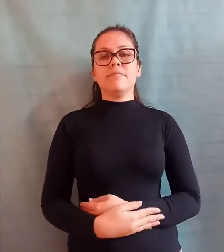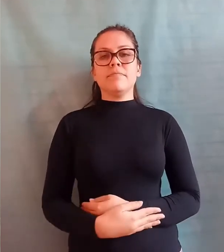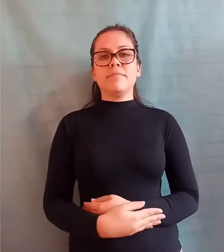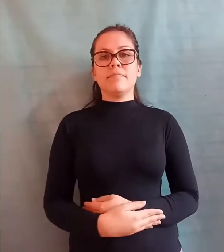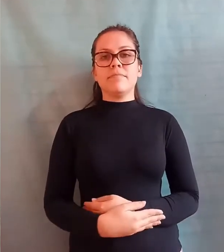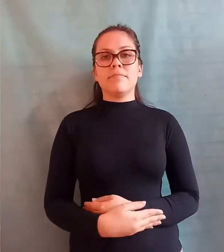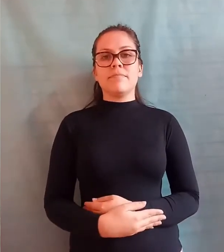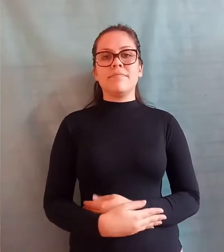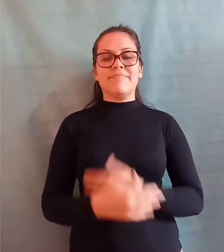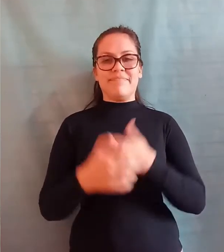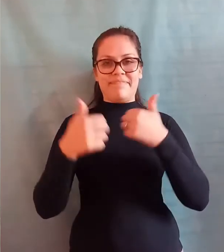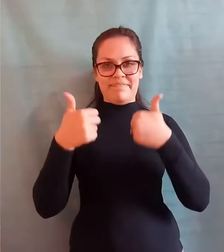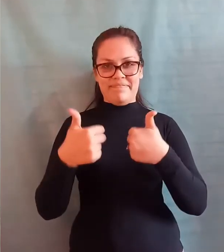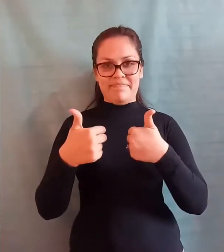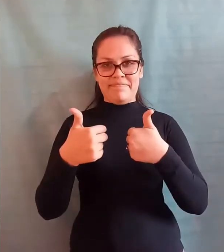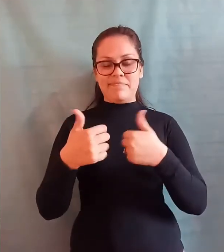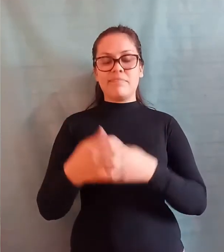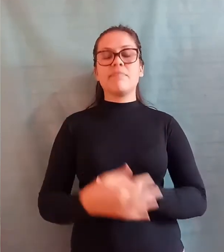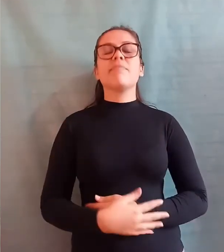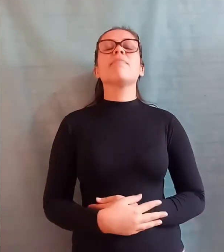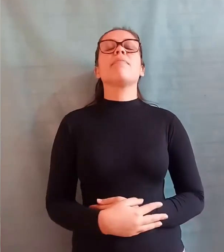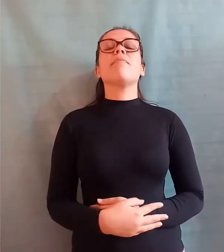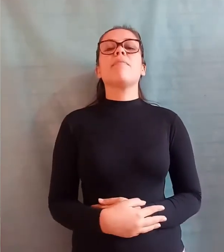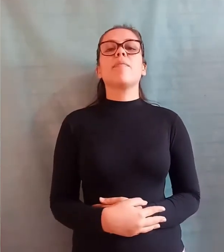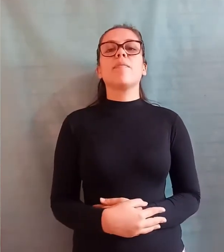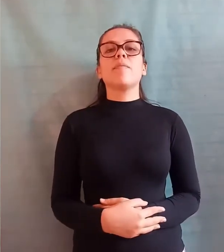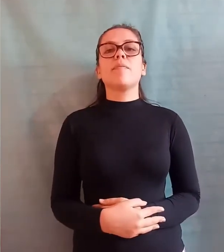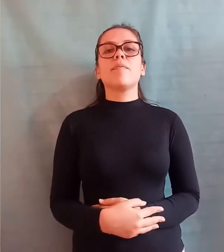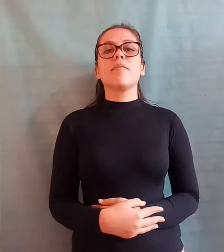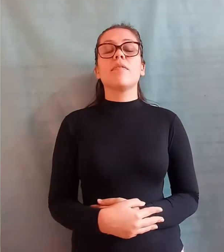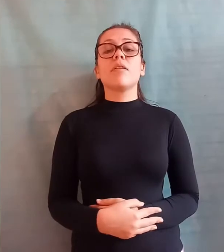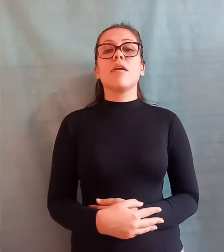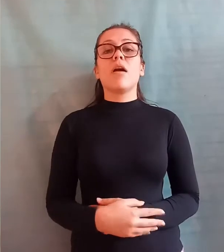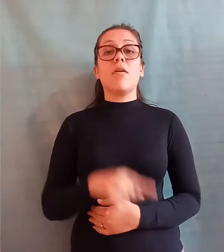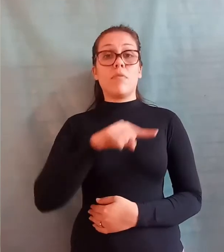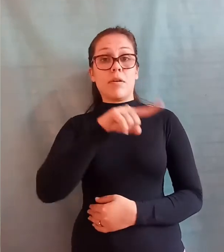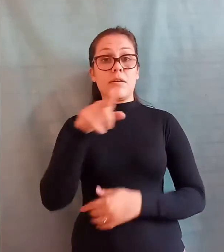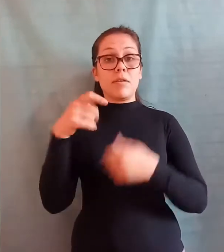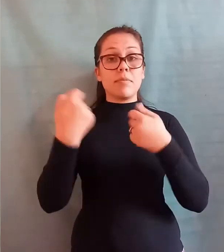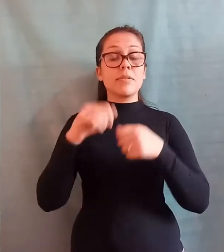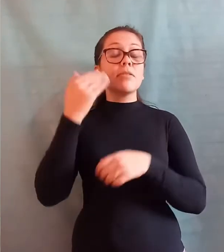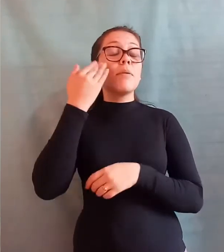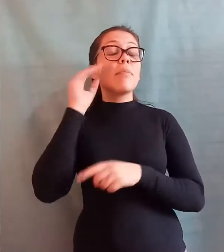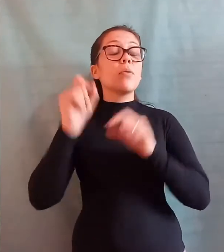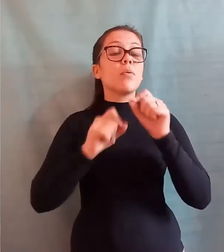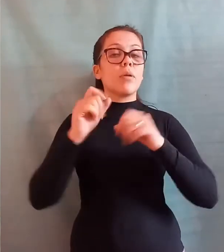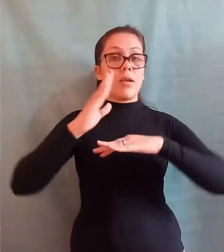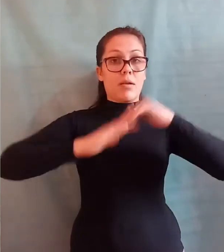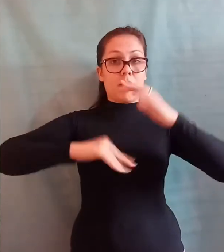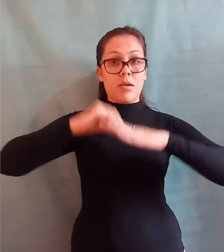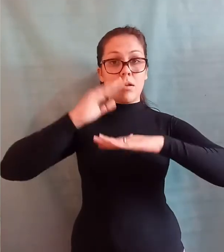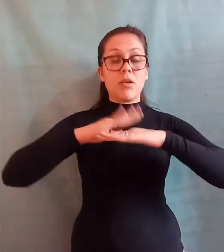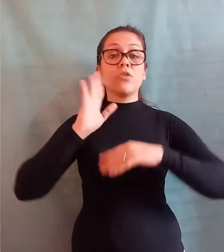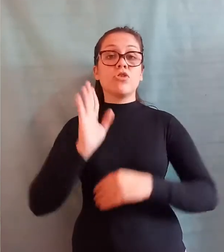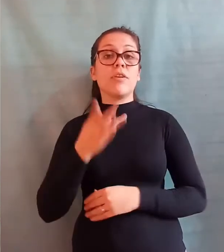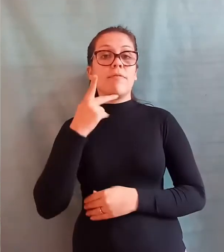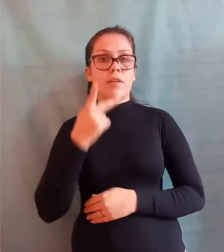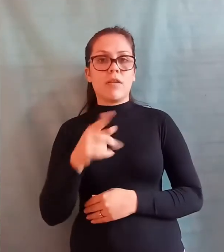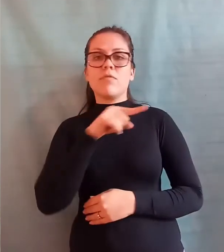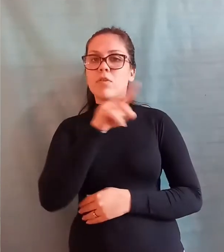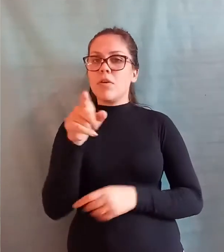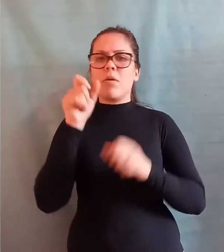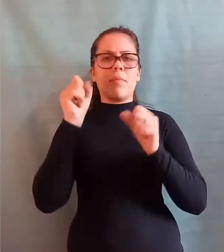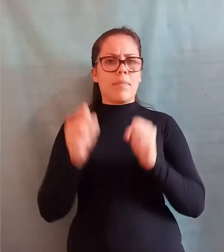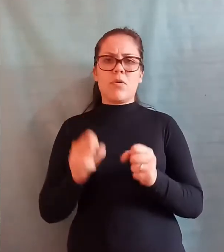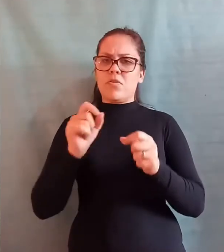e respira, certo? Bom, o que que vocês precisam saber sobre essa prática? Eu falei que vocês podem